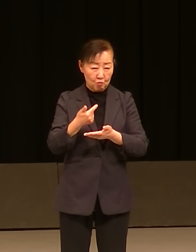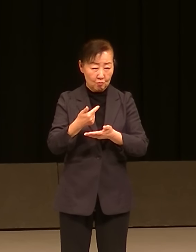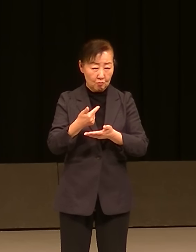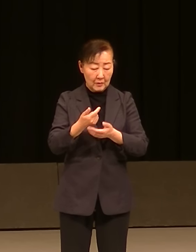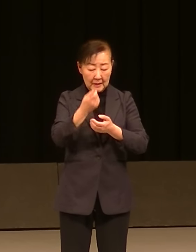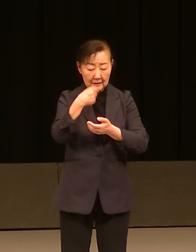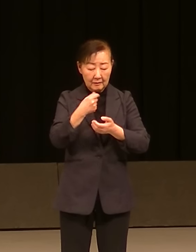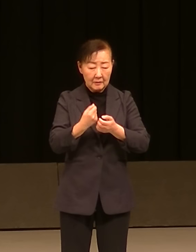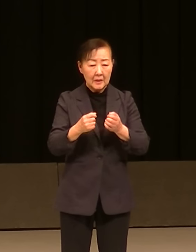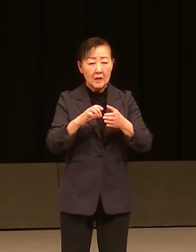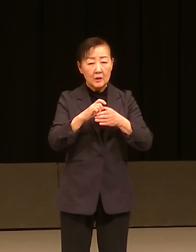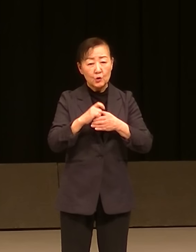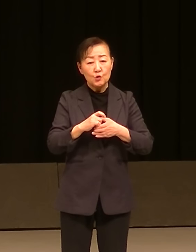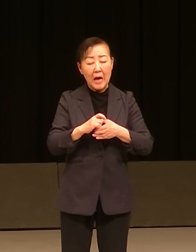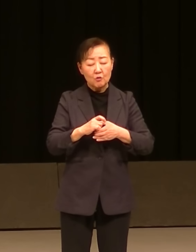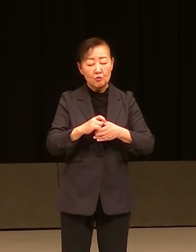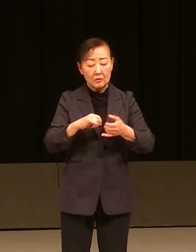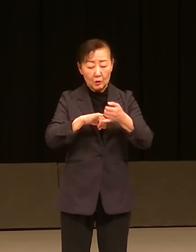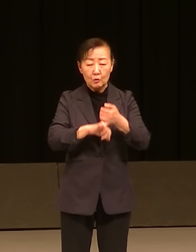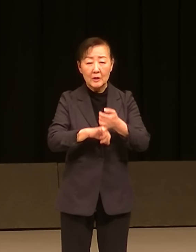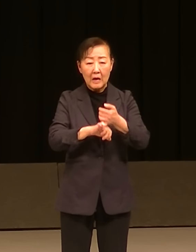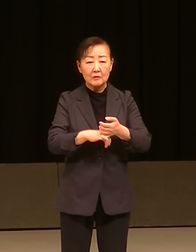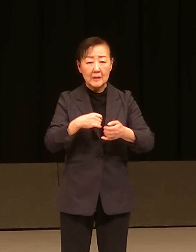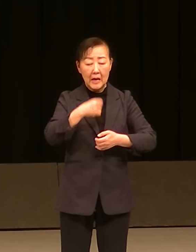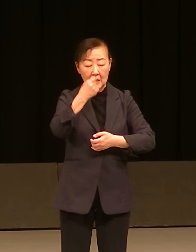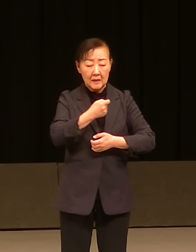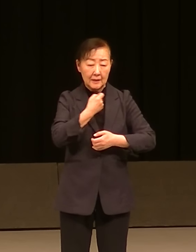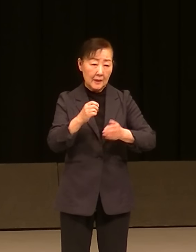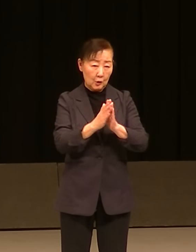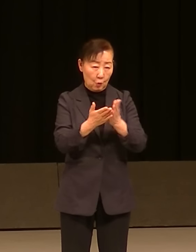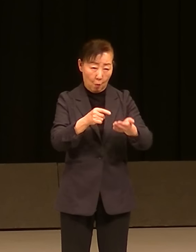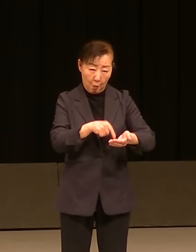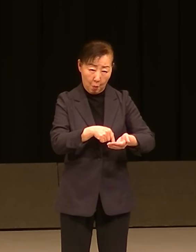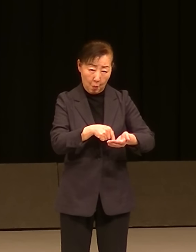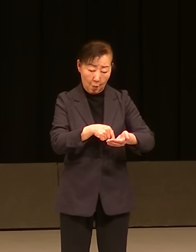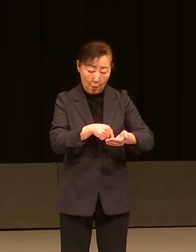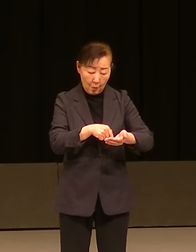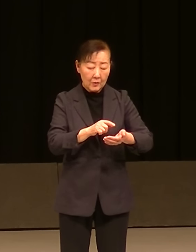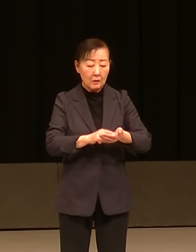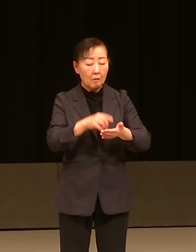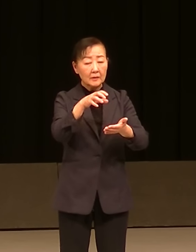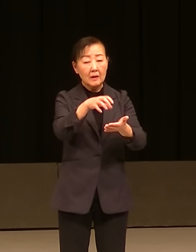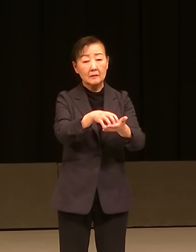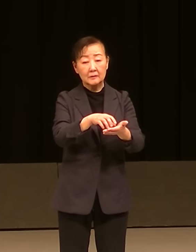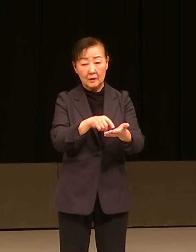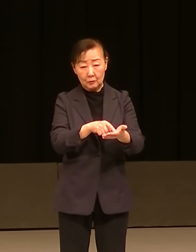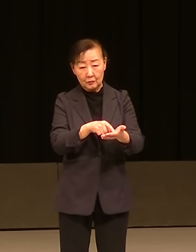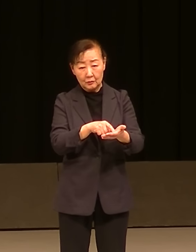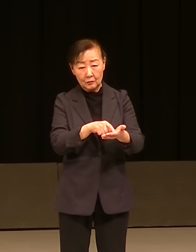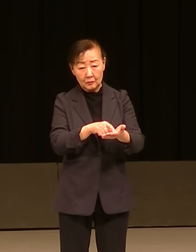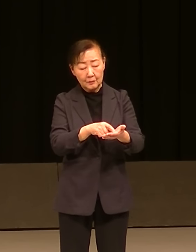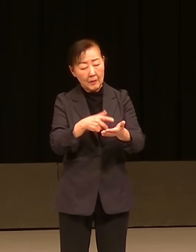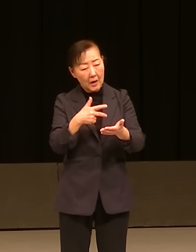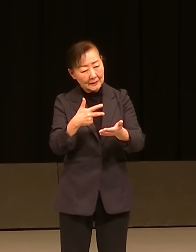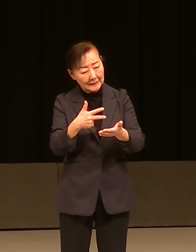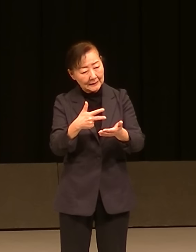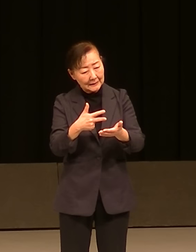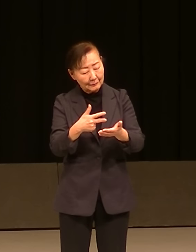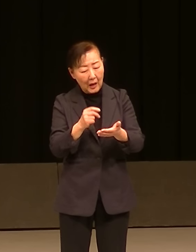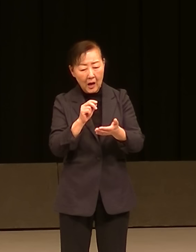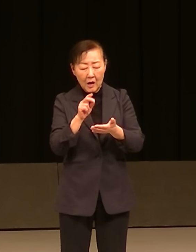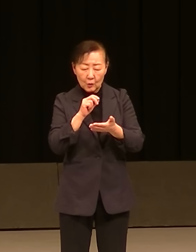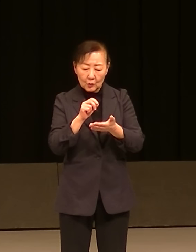旧約聖書、という、に収録された詩集、でござい